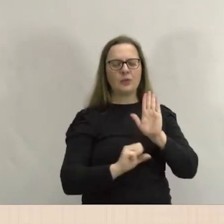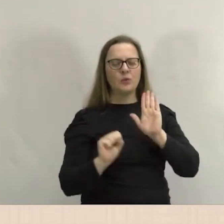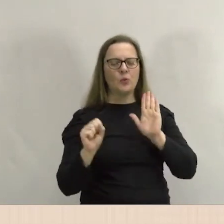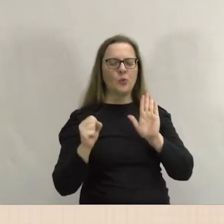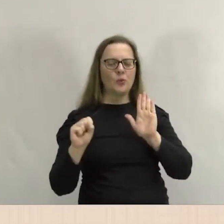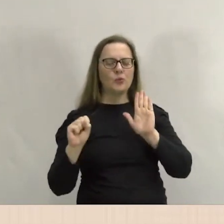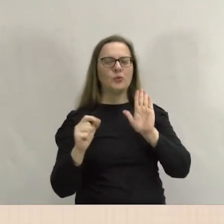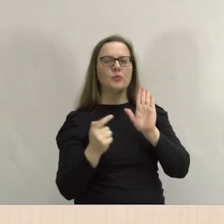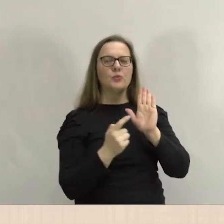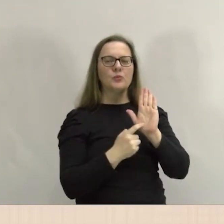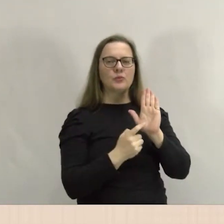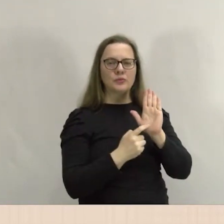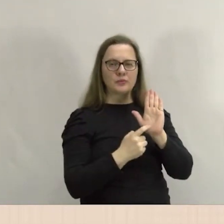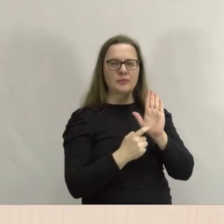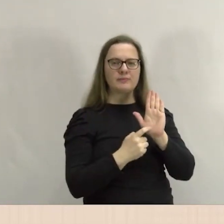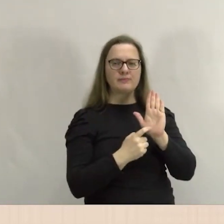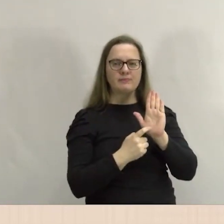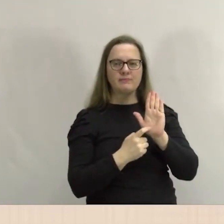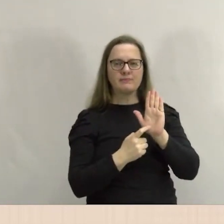Filipe,